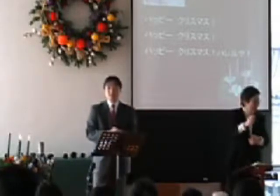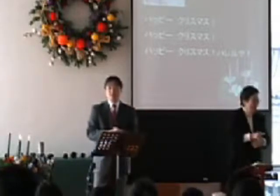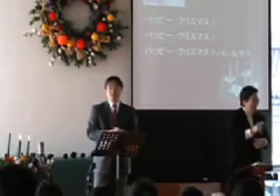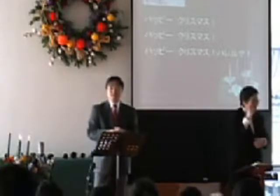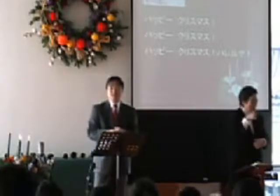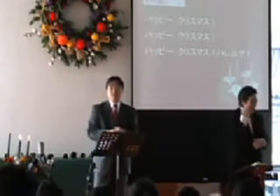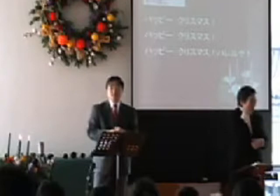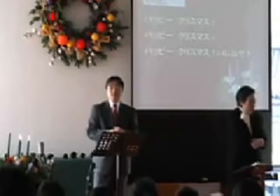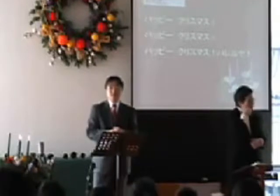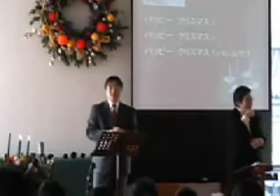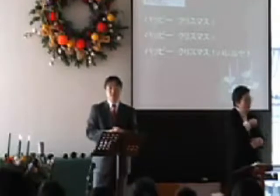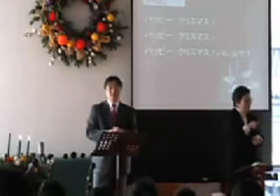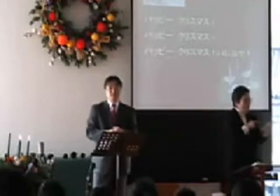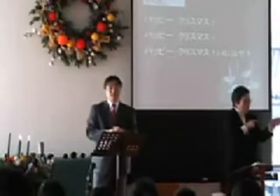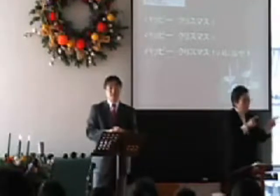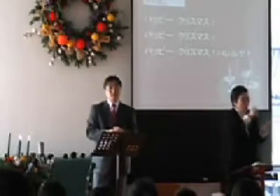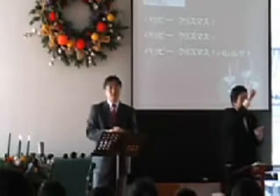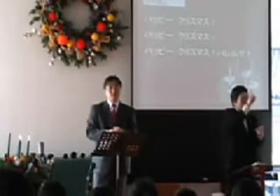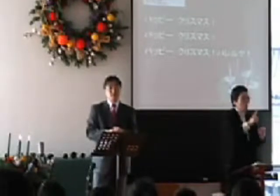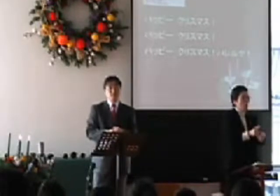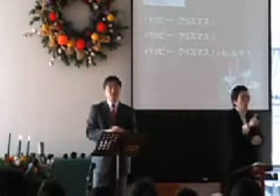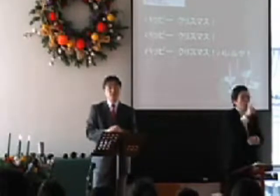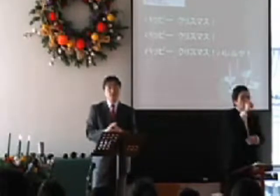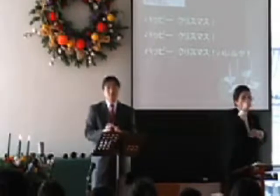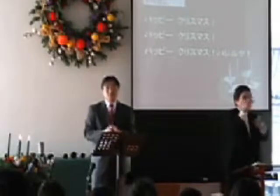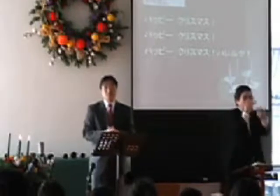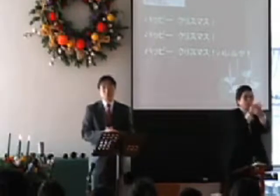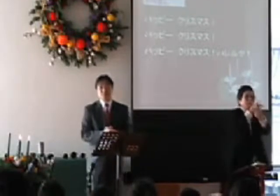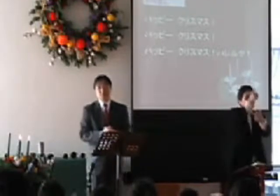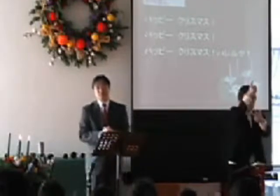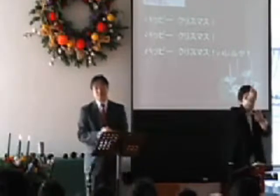。もしかすると北の方に金の